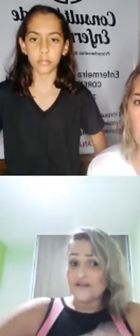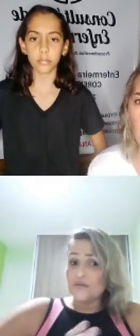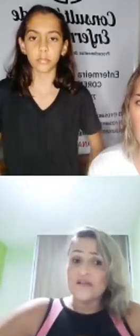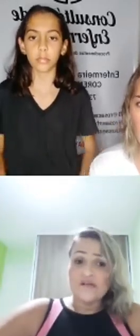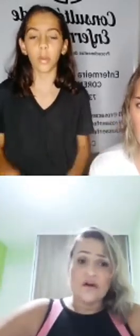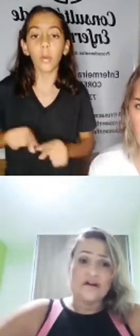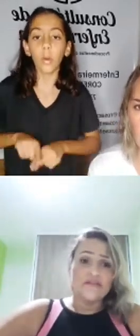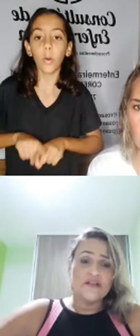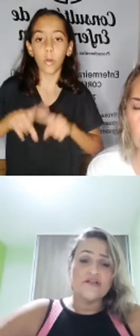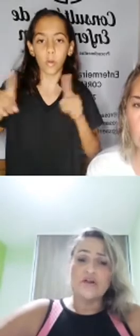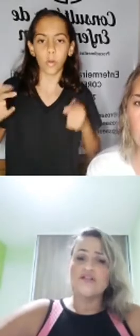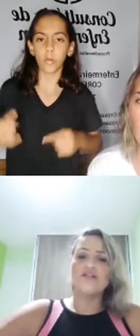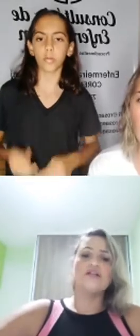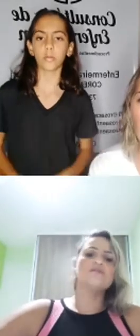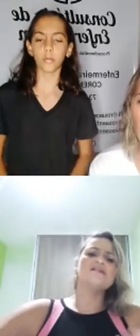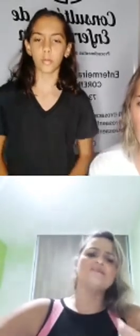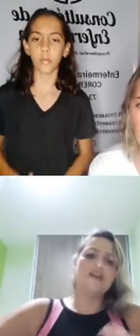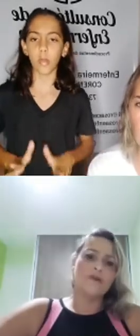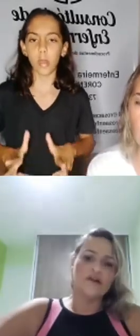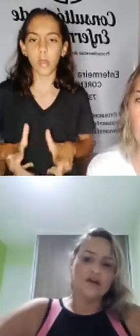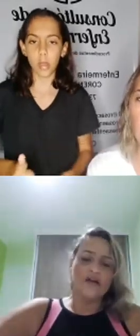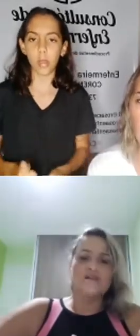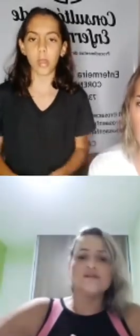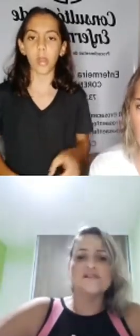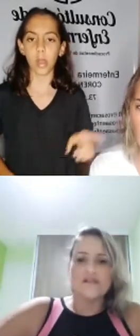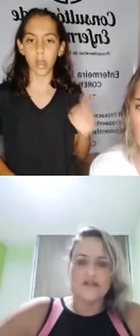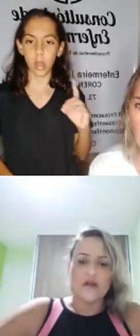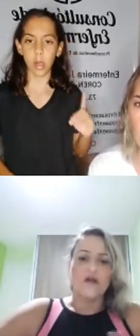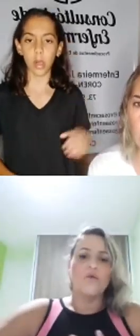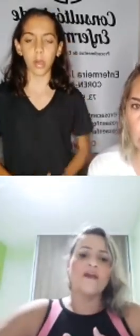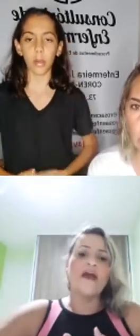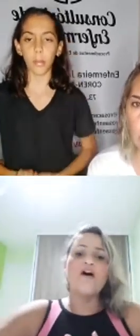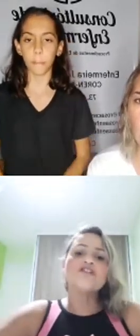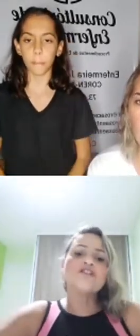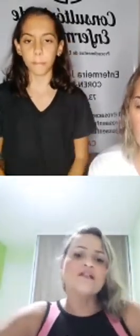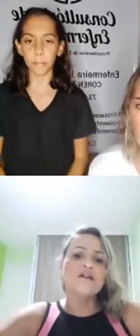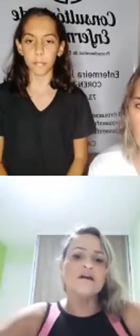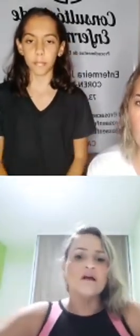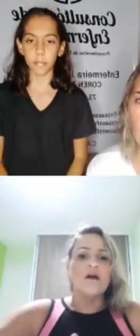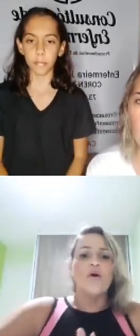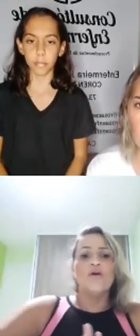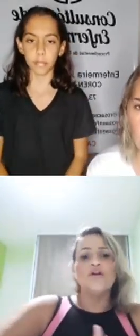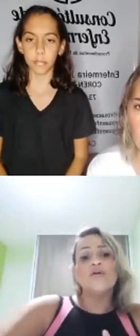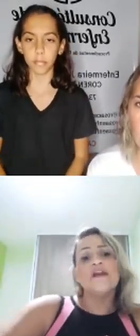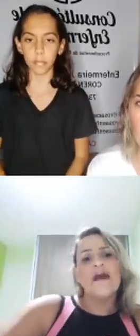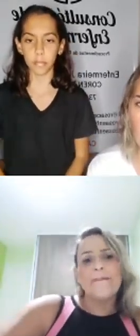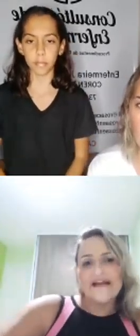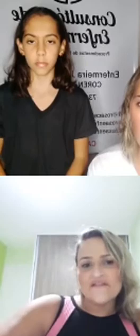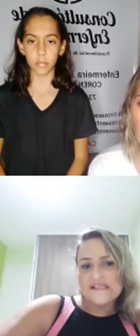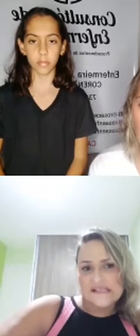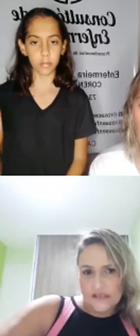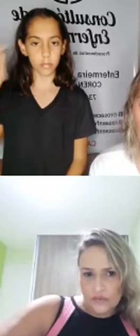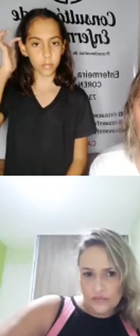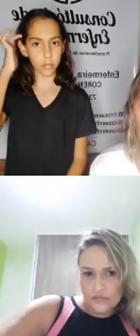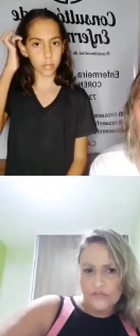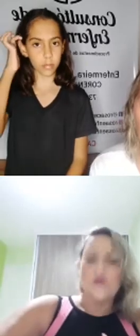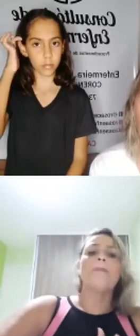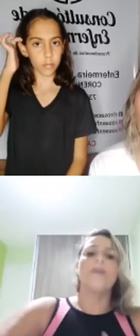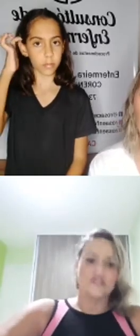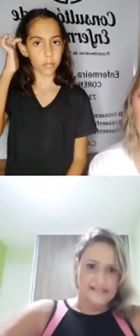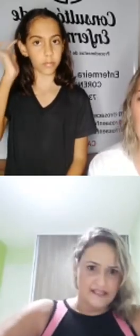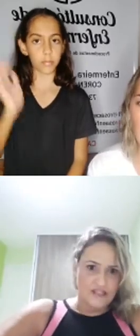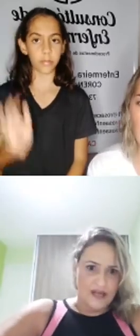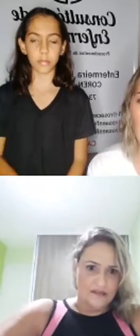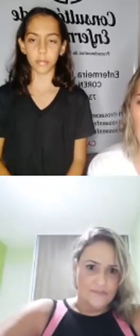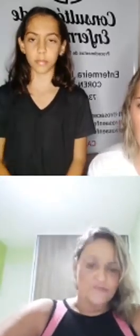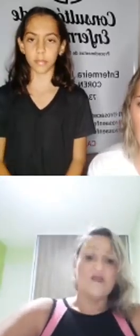as ultrassonografias de rotina, os exames laboratoriais, ou seja, o que é rotina e o que é prevenção pode